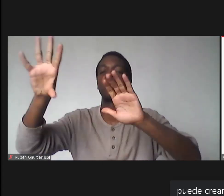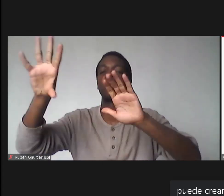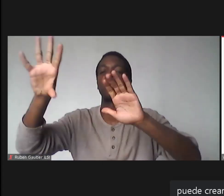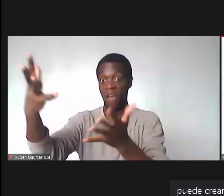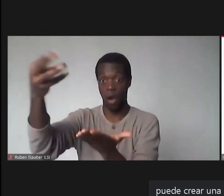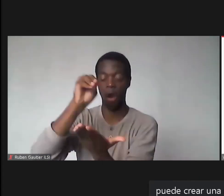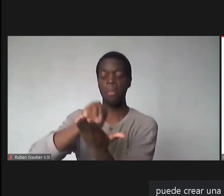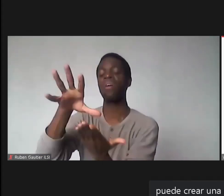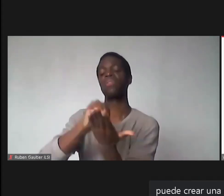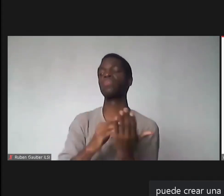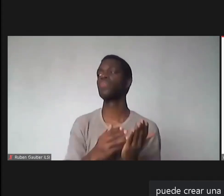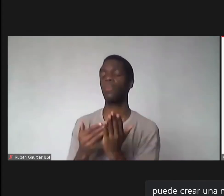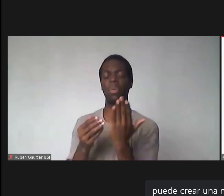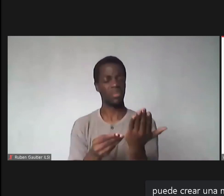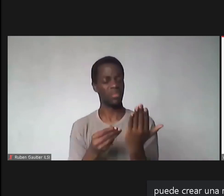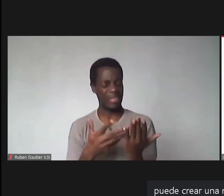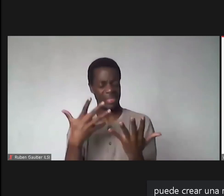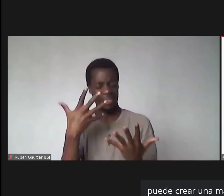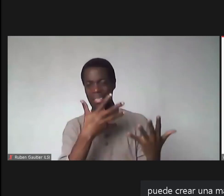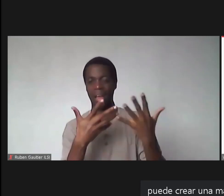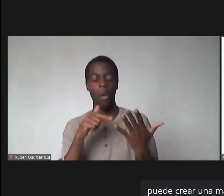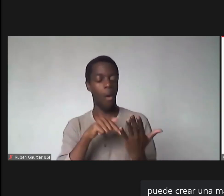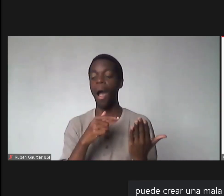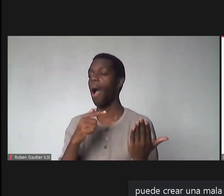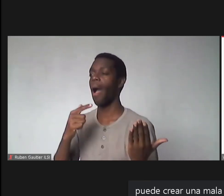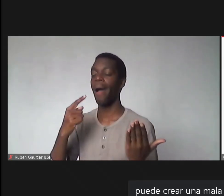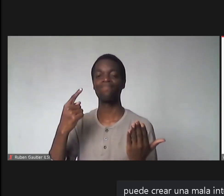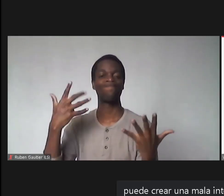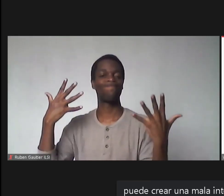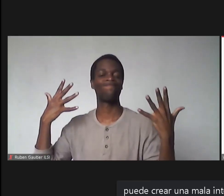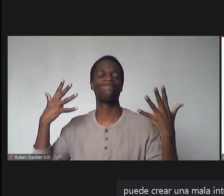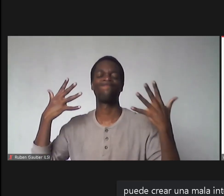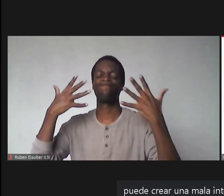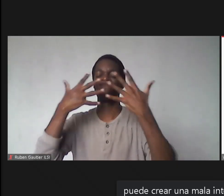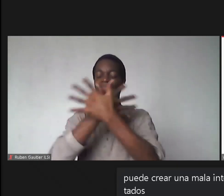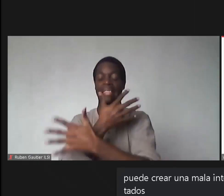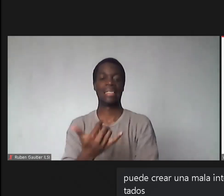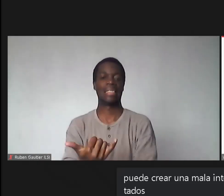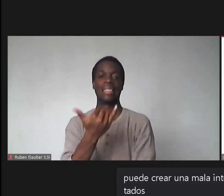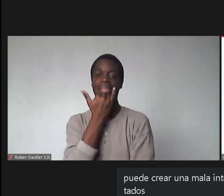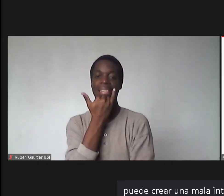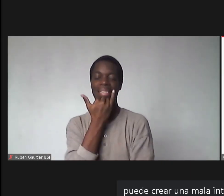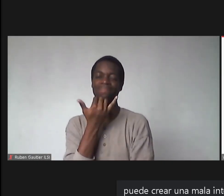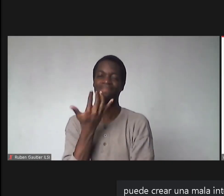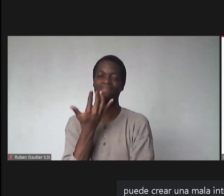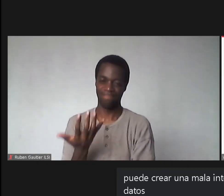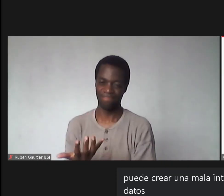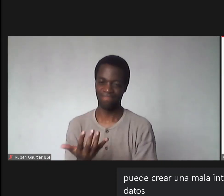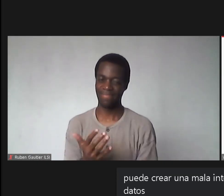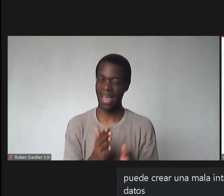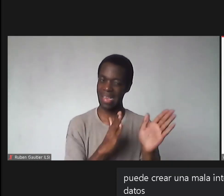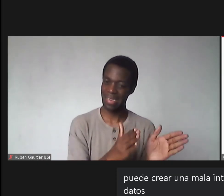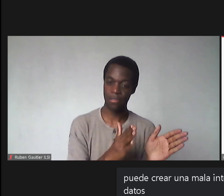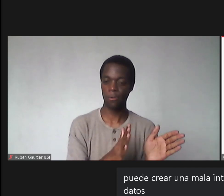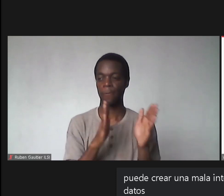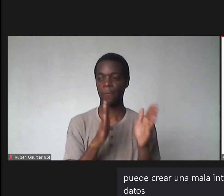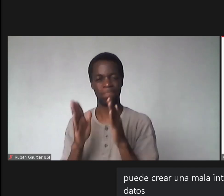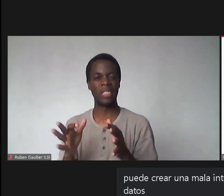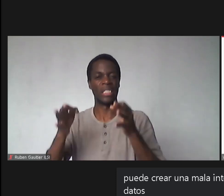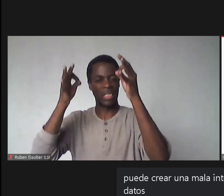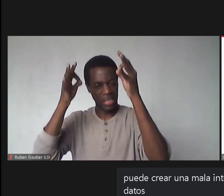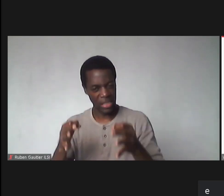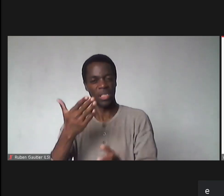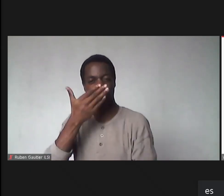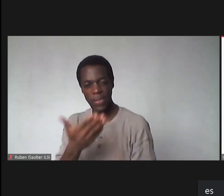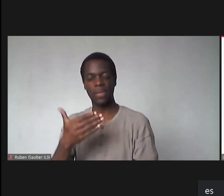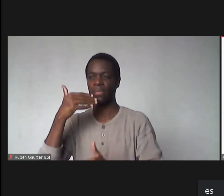datos. Así que es importante seguir estas recomendaciones. Es importante que todos estemos muy atentos a esto, porque